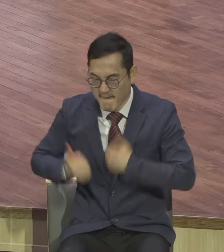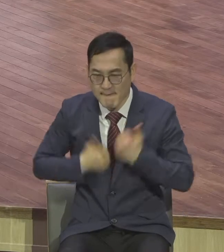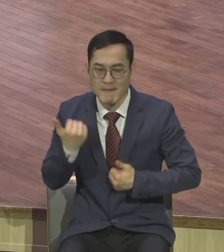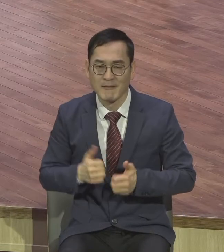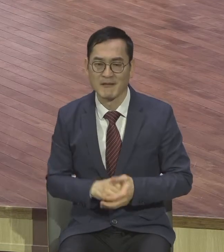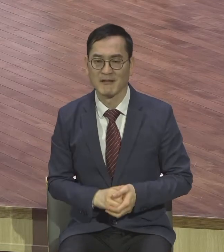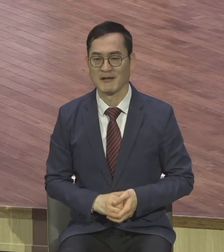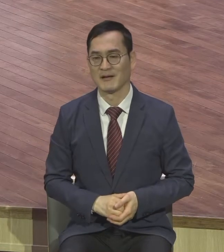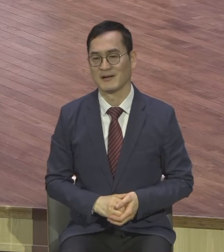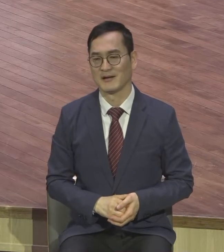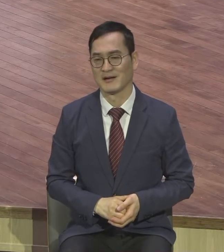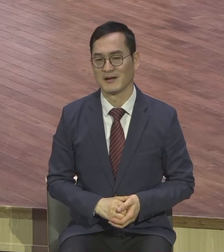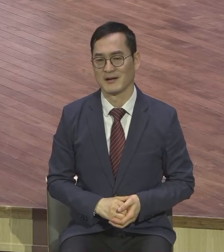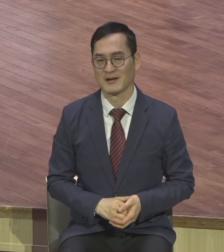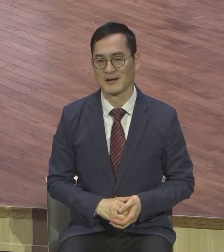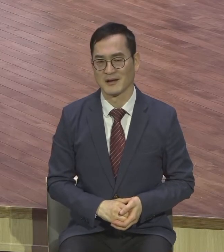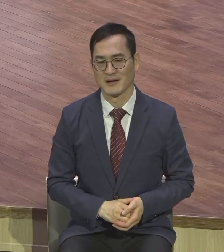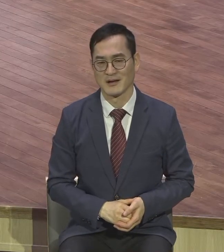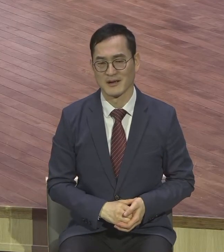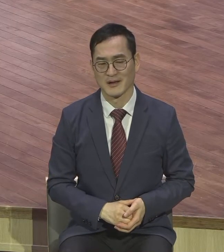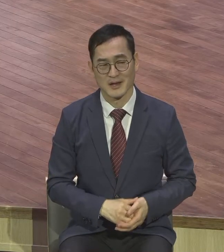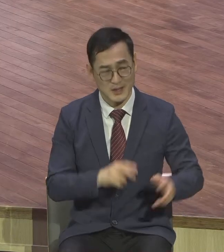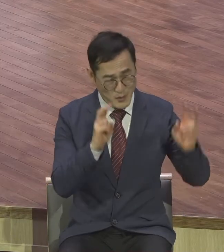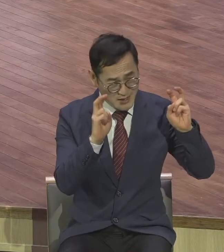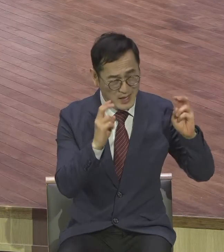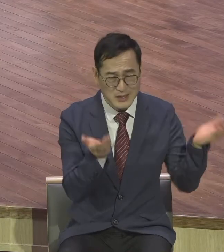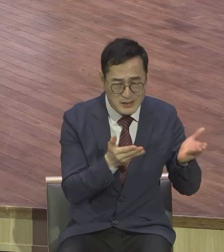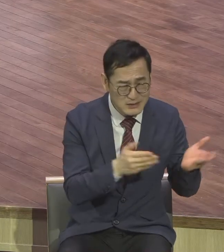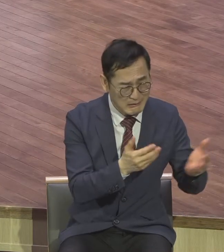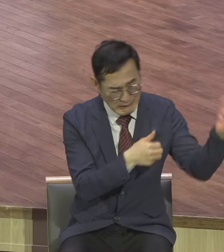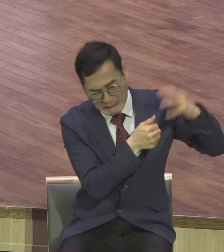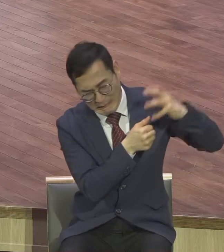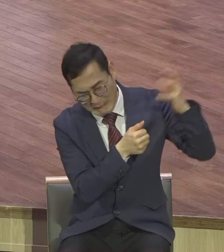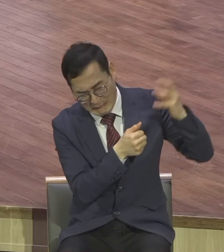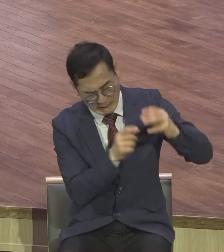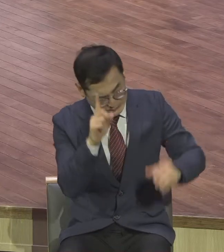스스로 스트레스 받다가 술 마시고 와서 때리 뚜디를 패